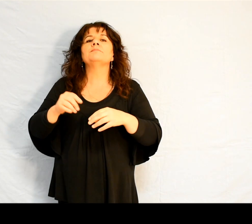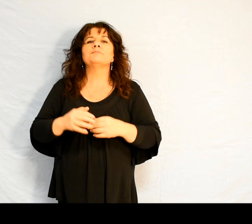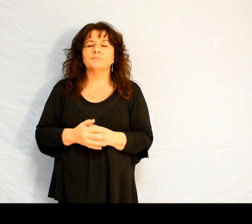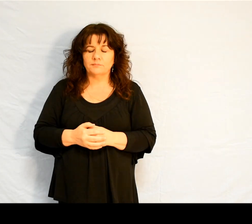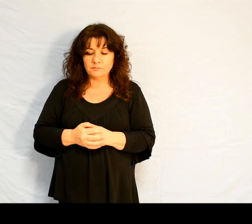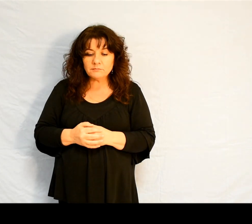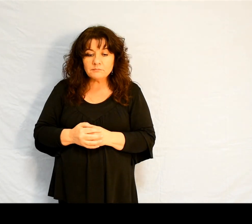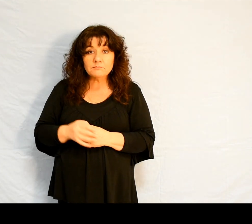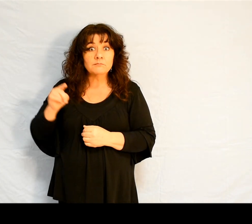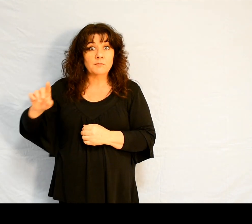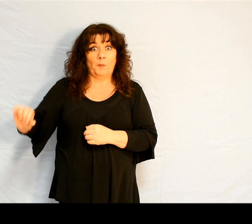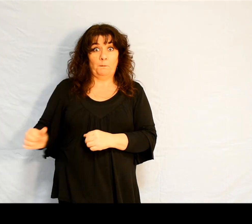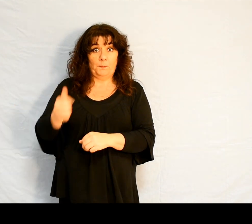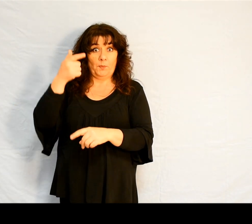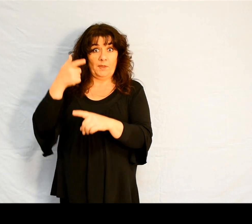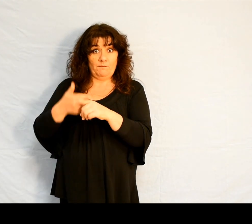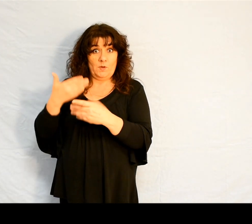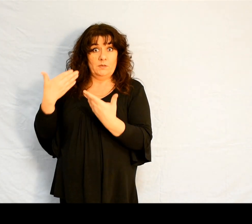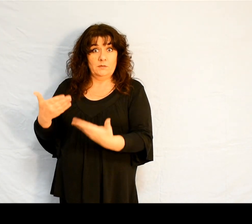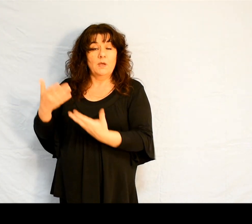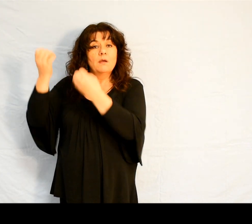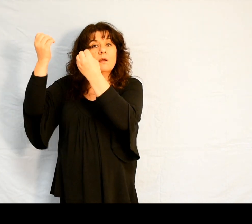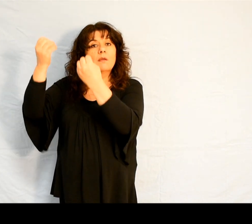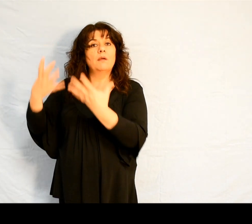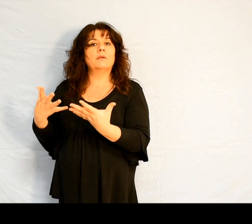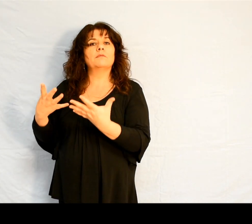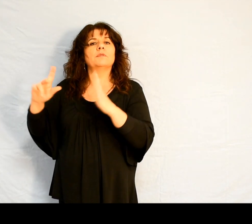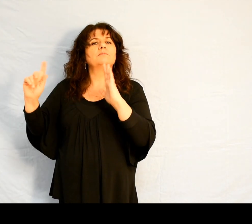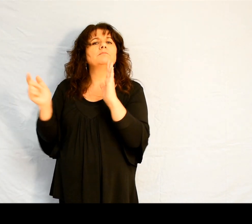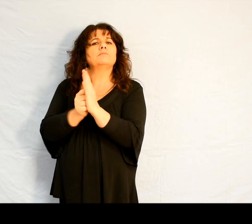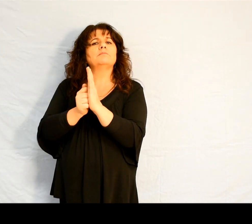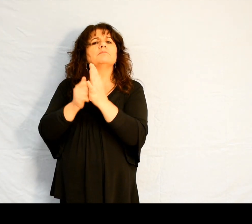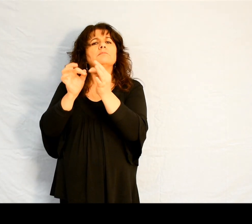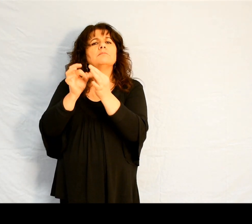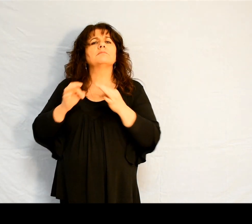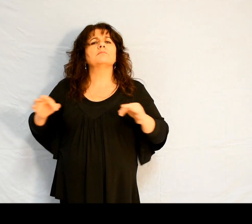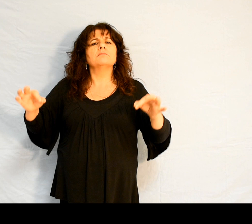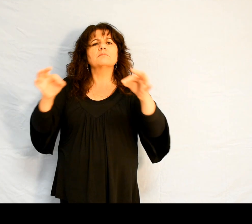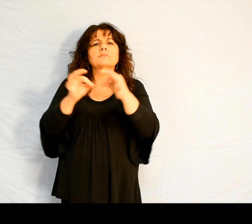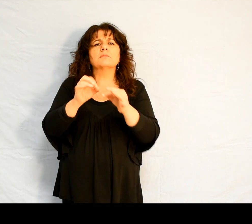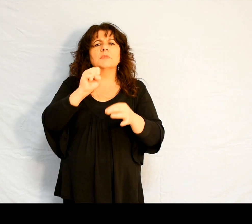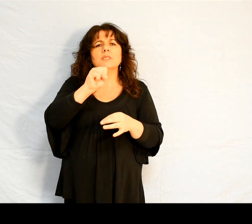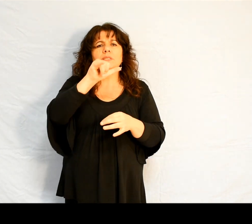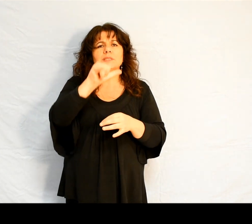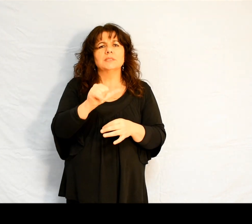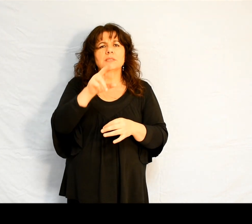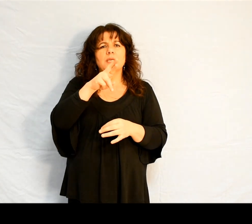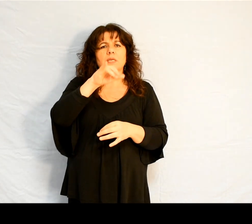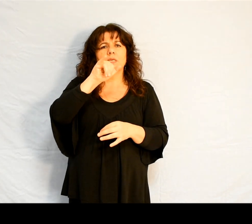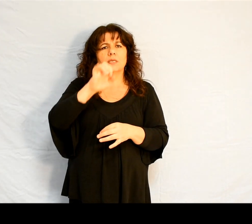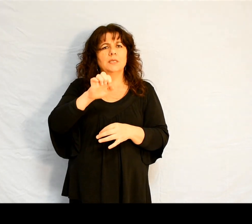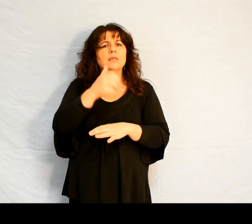Ce premier recensement eut lieu lorsque Quirinius était gouverneur de